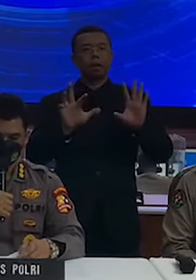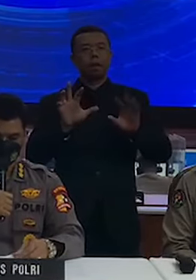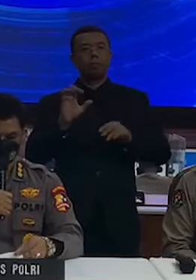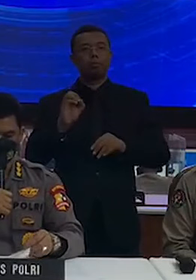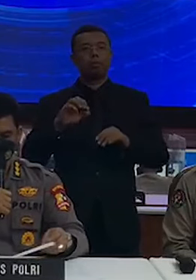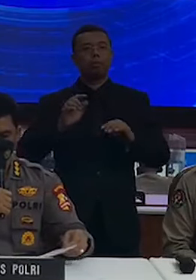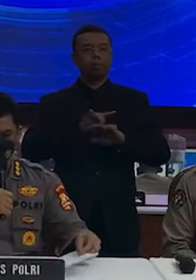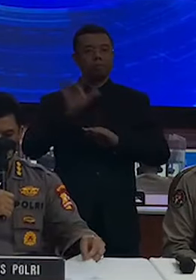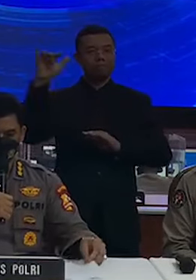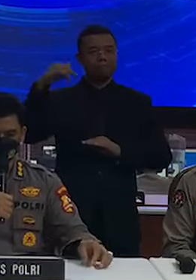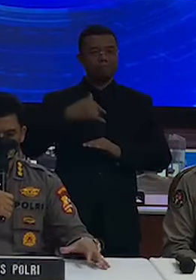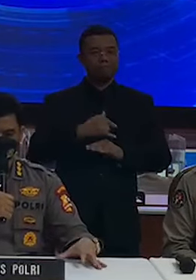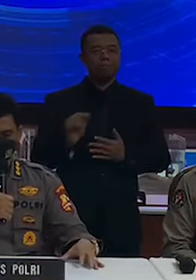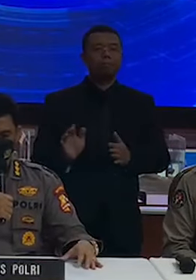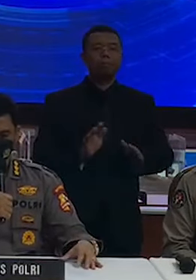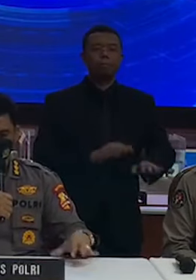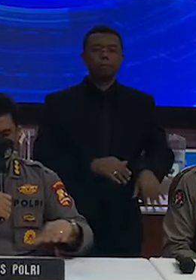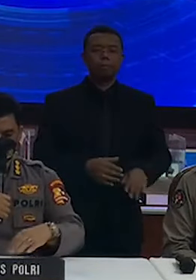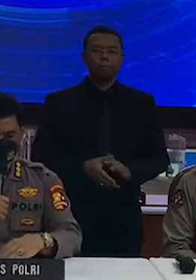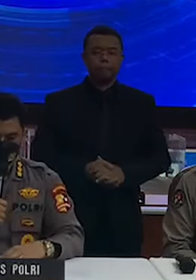2.390 angkutan udara.